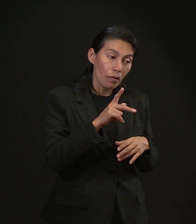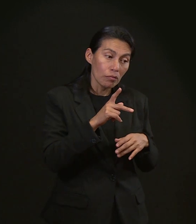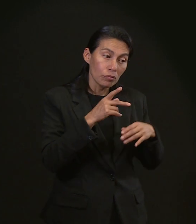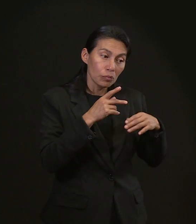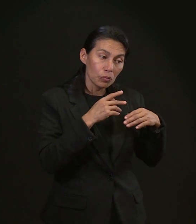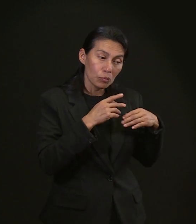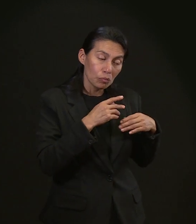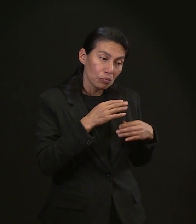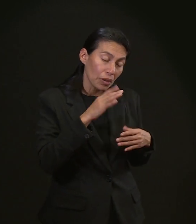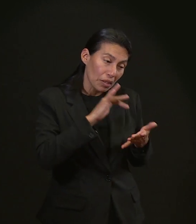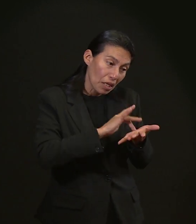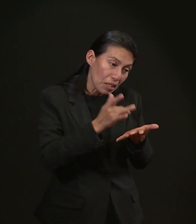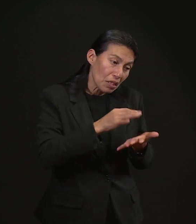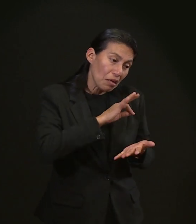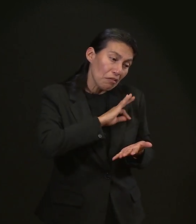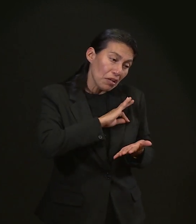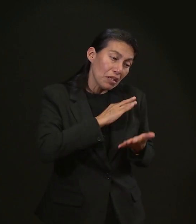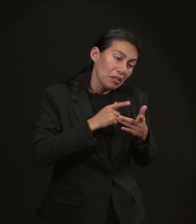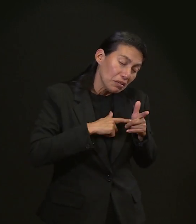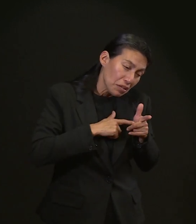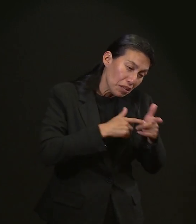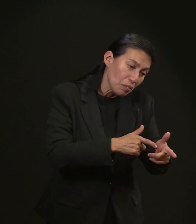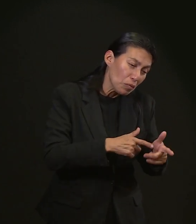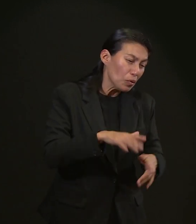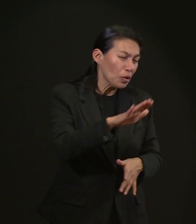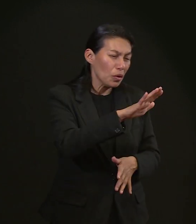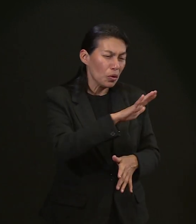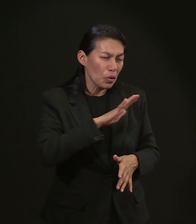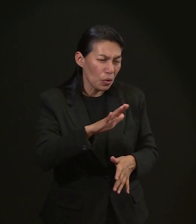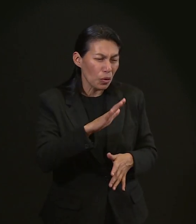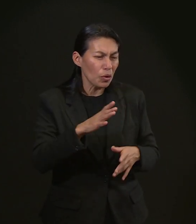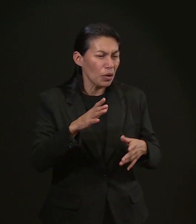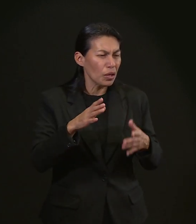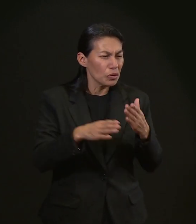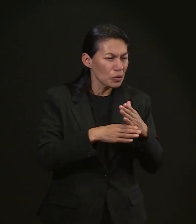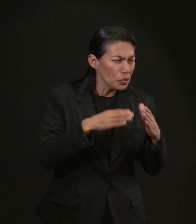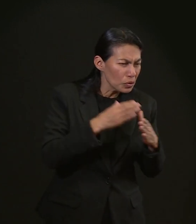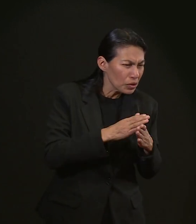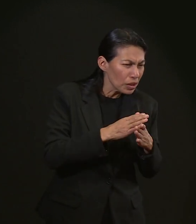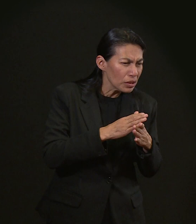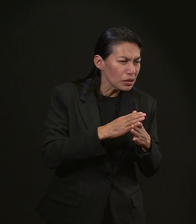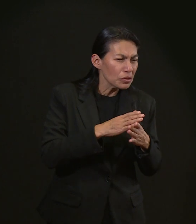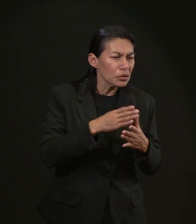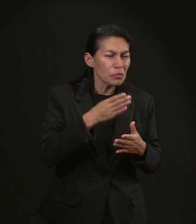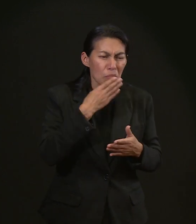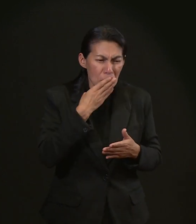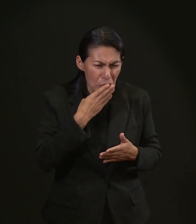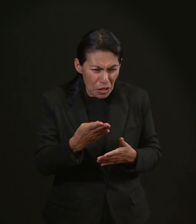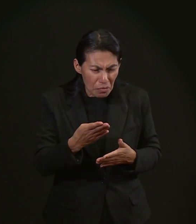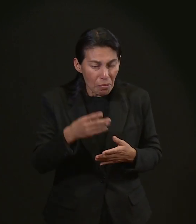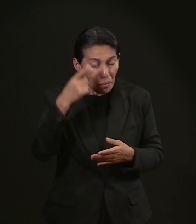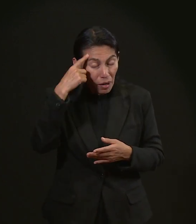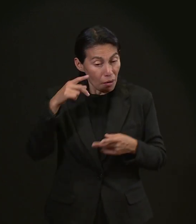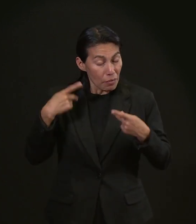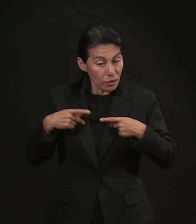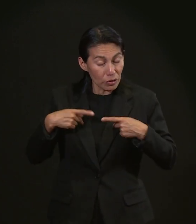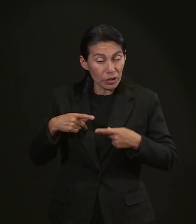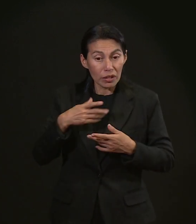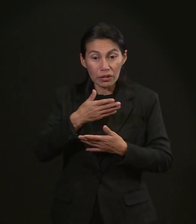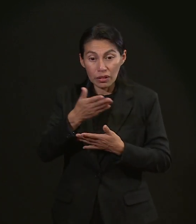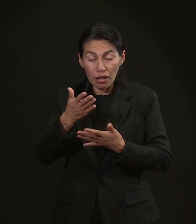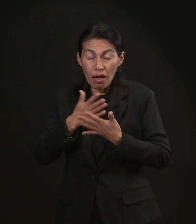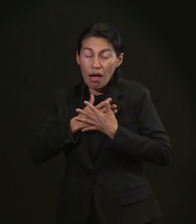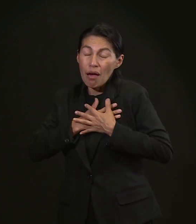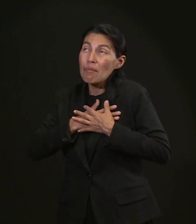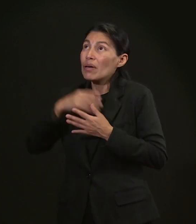caminamos por fe hasta que sabemos que todo ayuda bien a los que aman a dios y nunca permitirá algo o